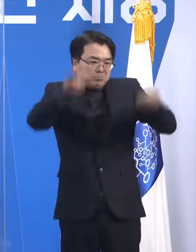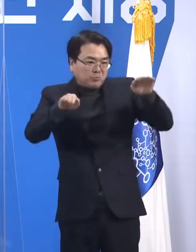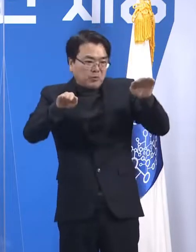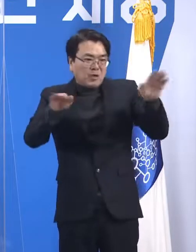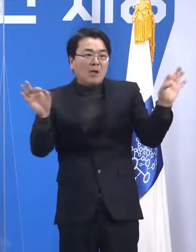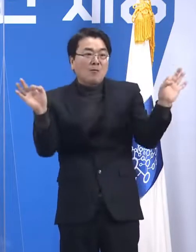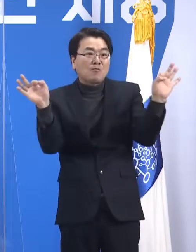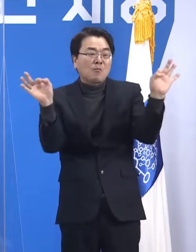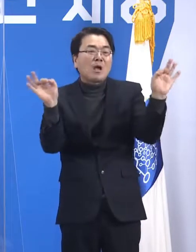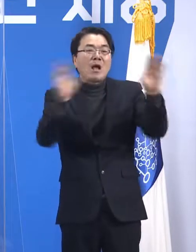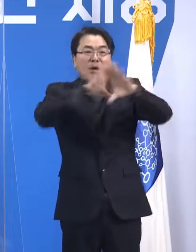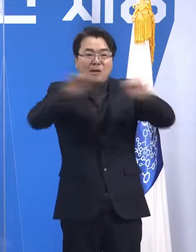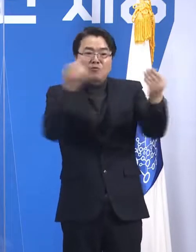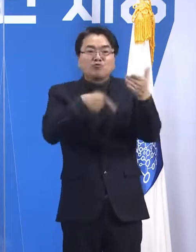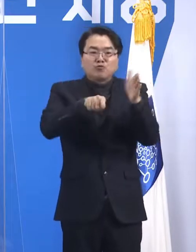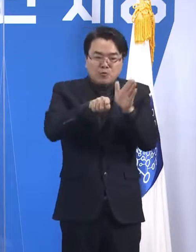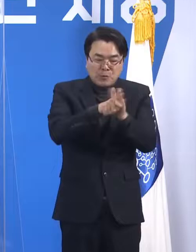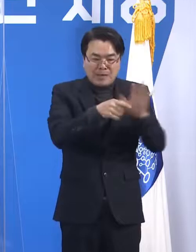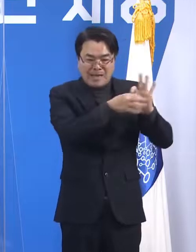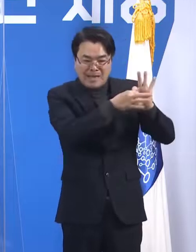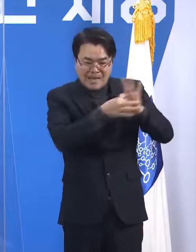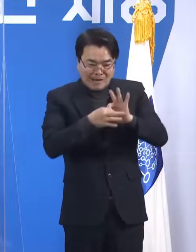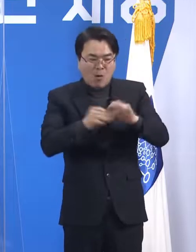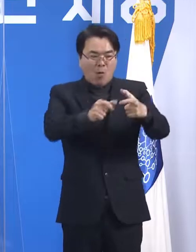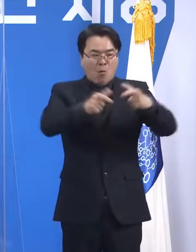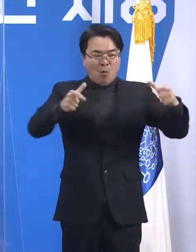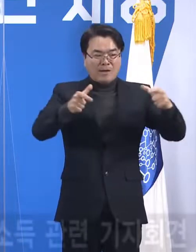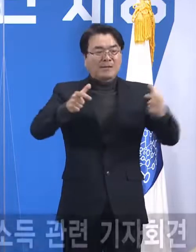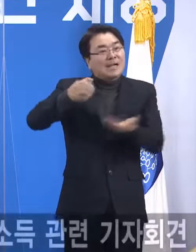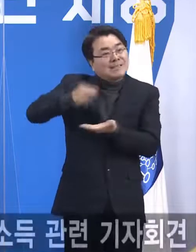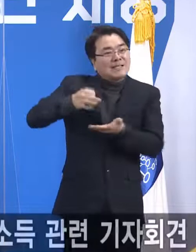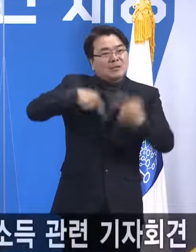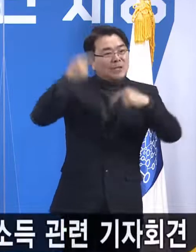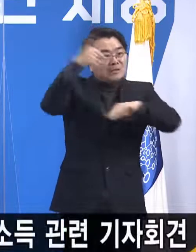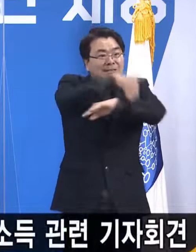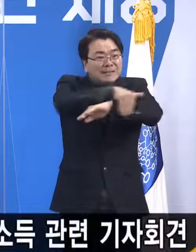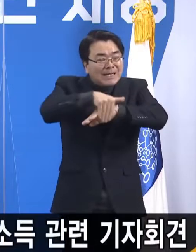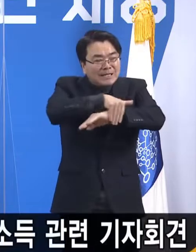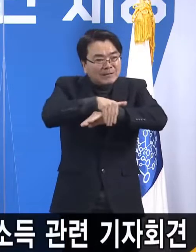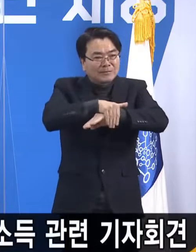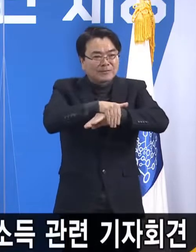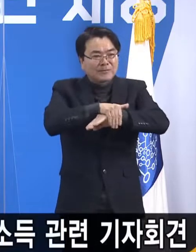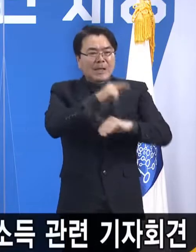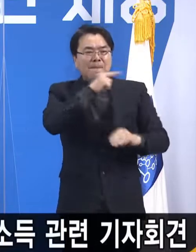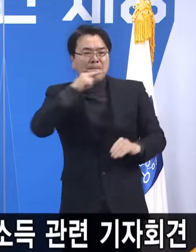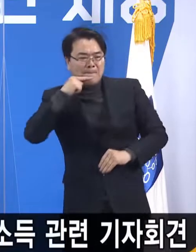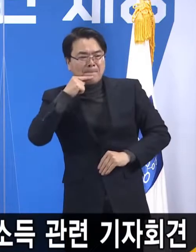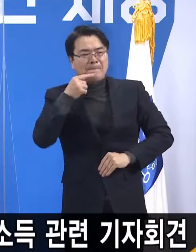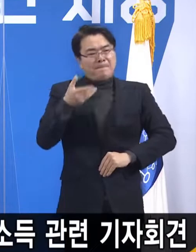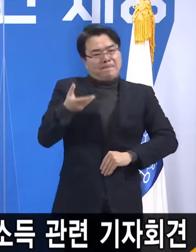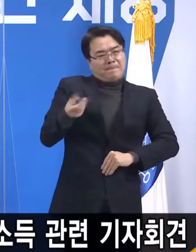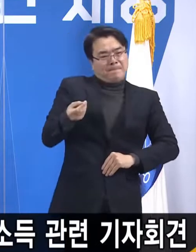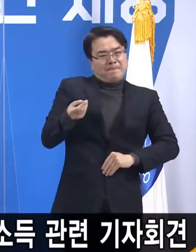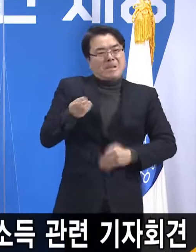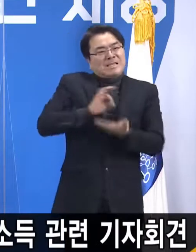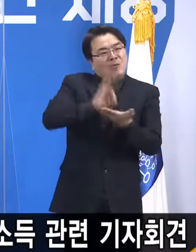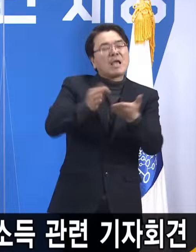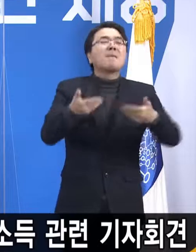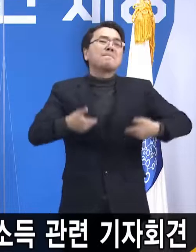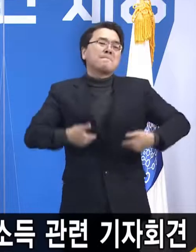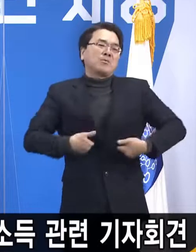위해서는 지속적인 확장 재정 정책, 적자 재정 지출이 필요하다는 것이